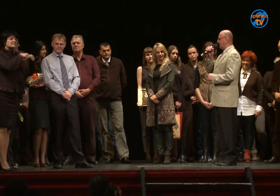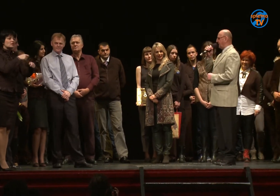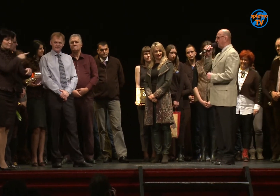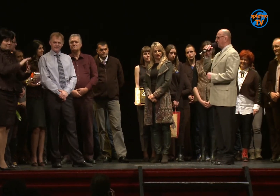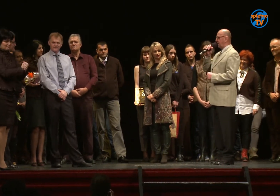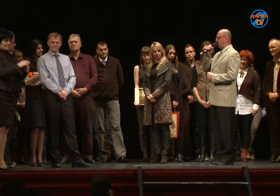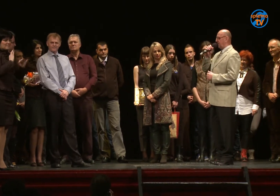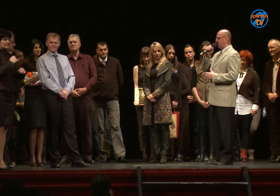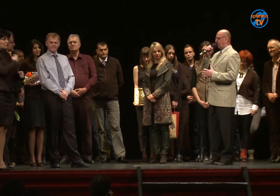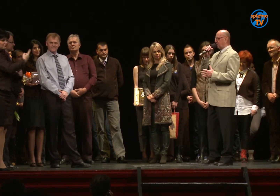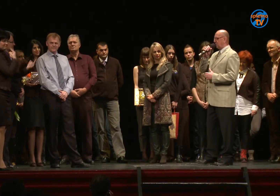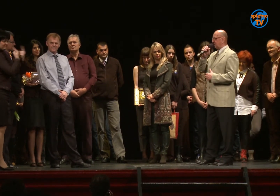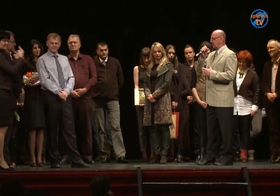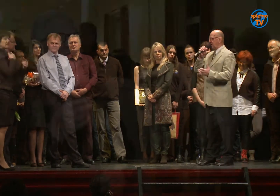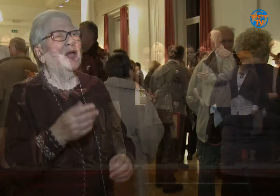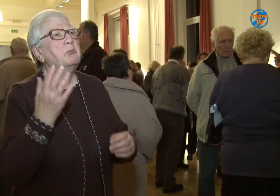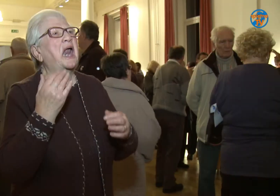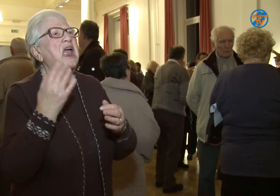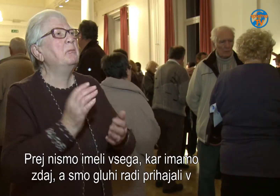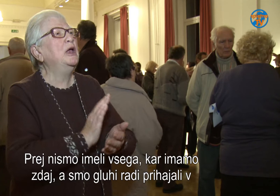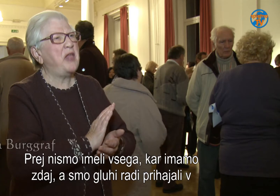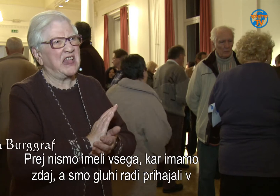predsedniki dogovorili, da je bomo obiskali.